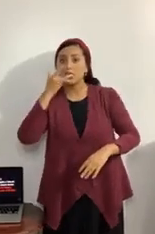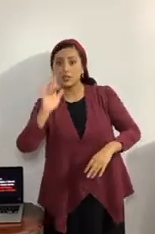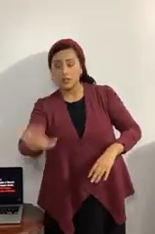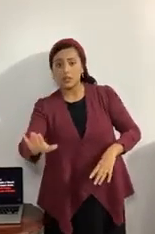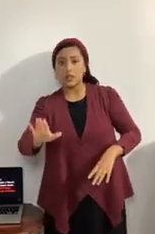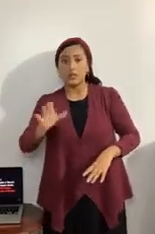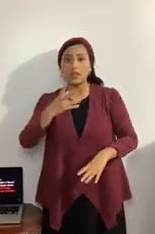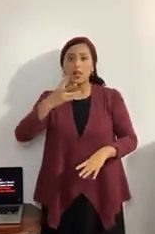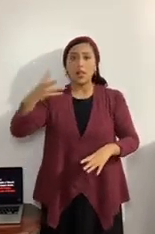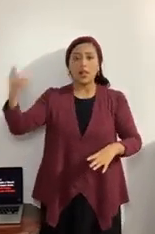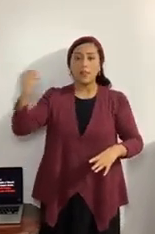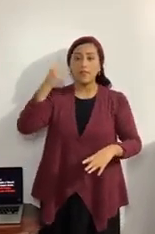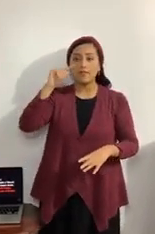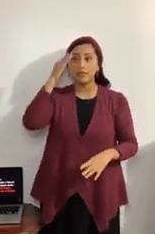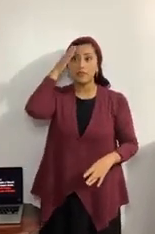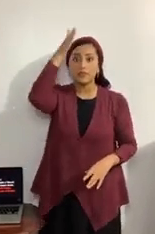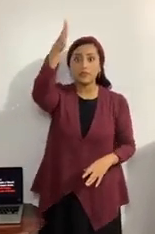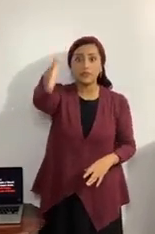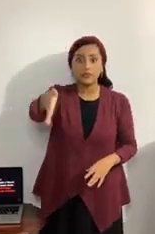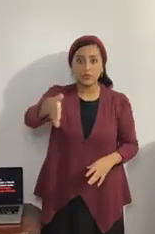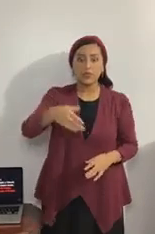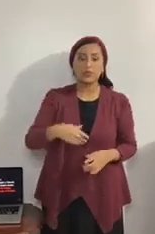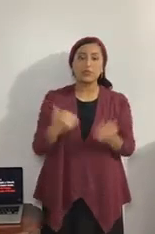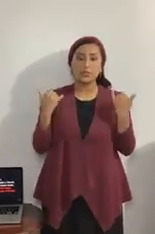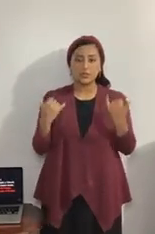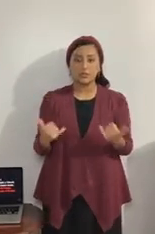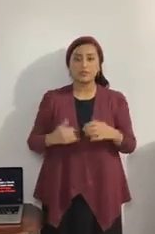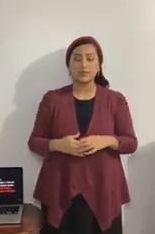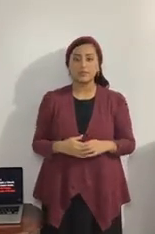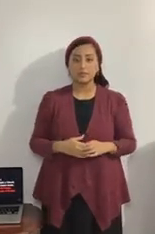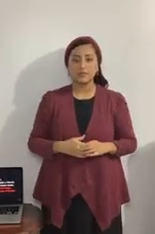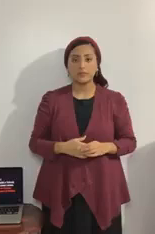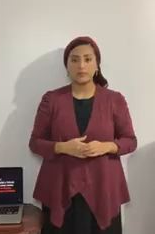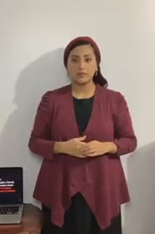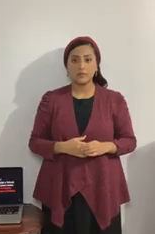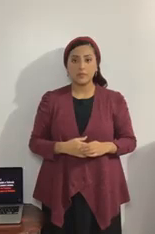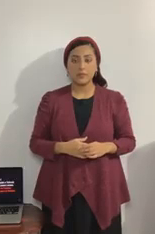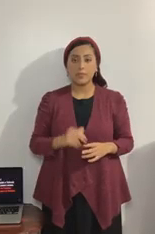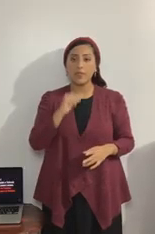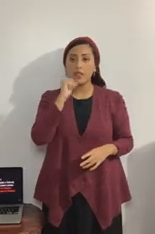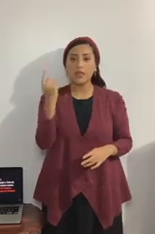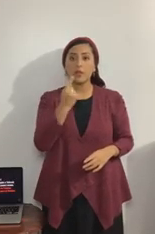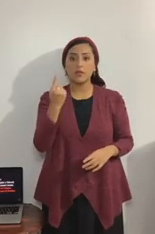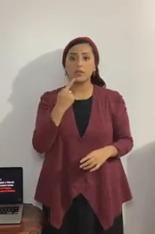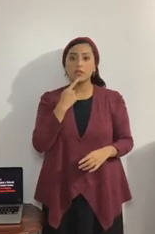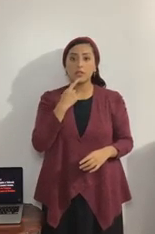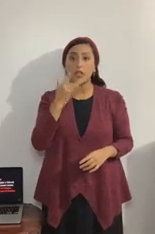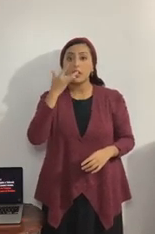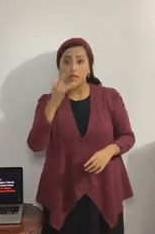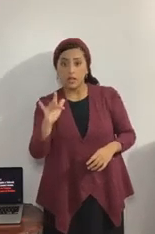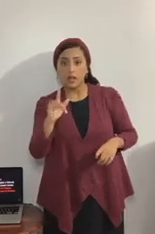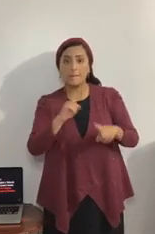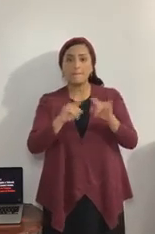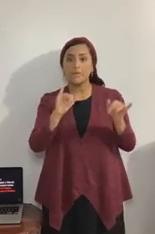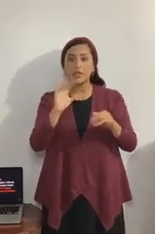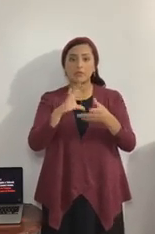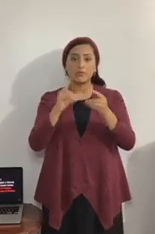el destino. Entonces, aquí no solamente se menciona fortuna, sino también destino. Están